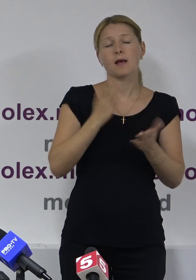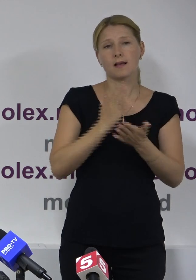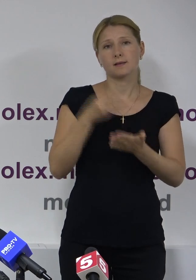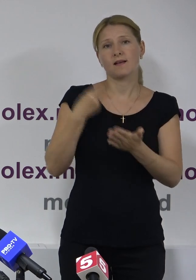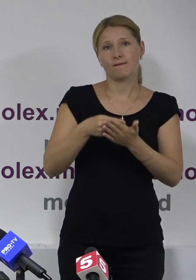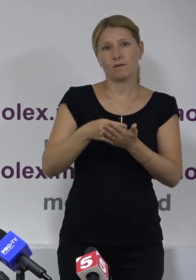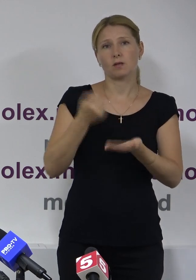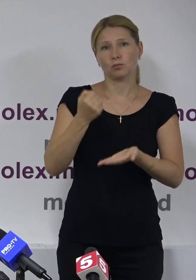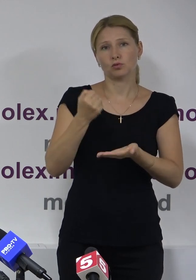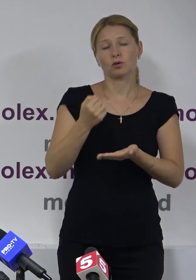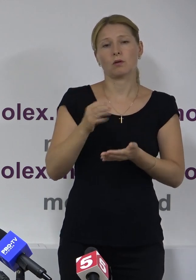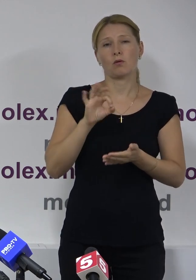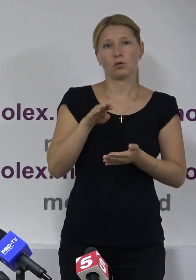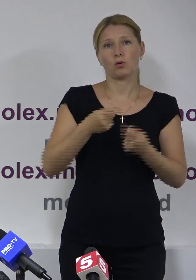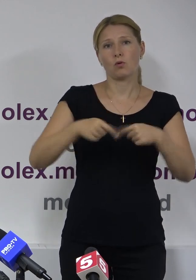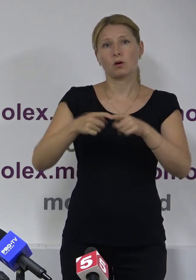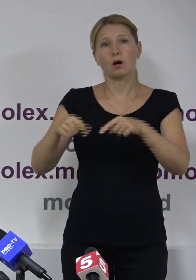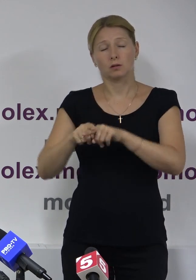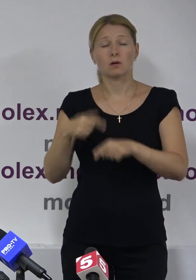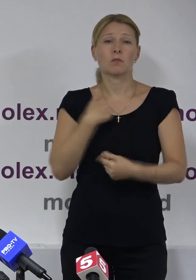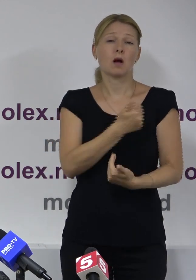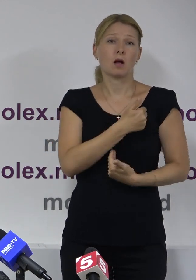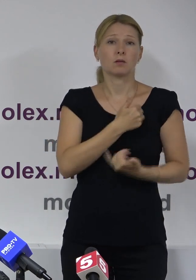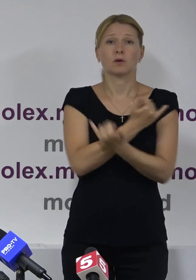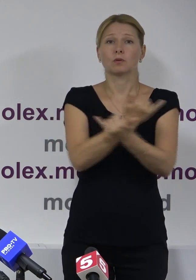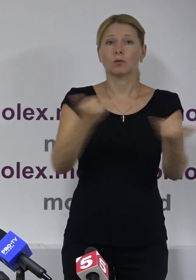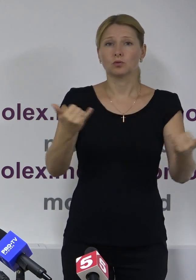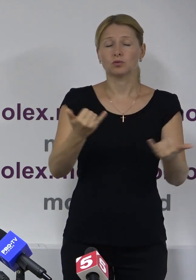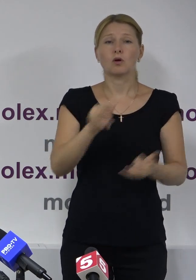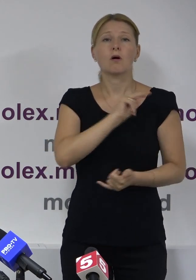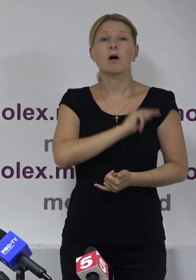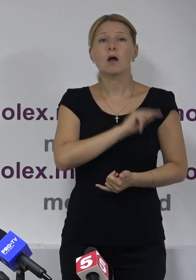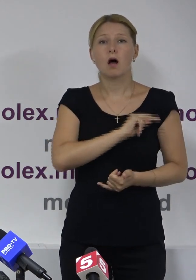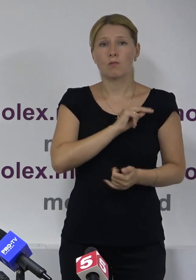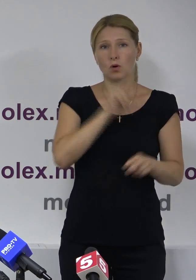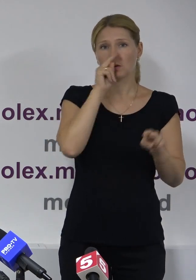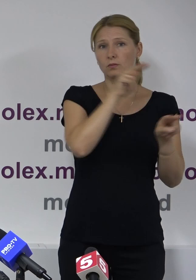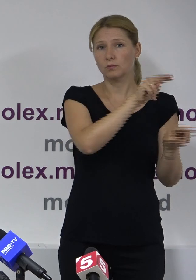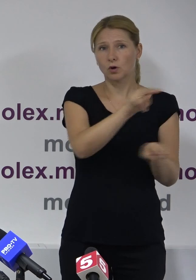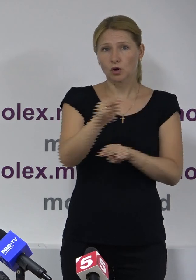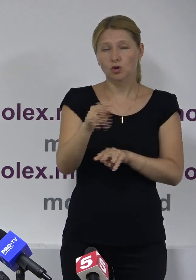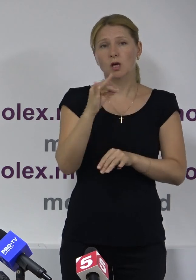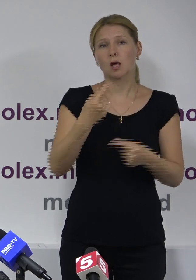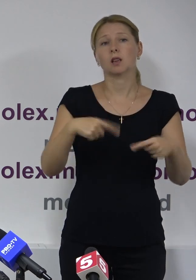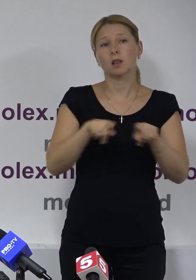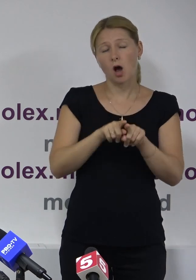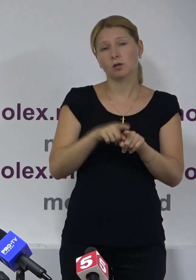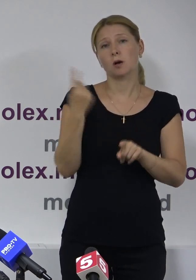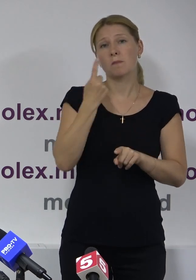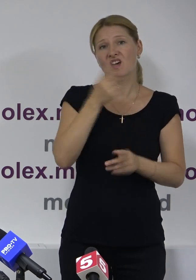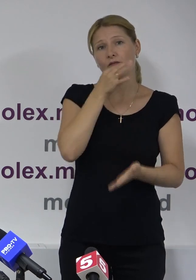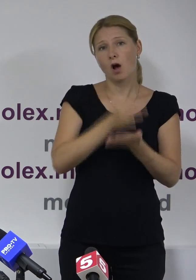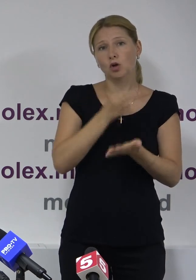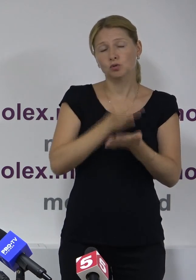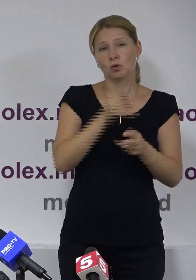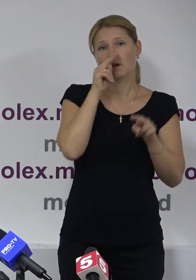cadrul acestei conferințe de presă, ne-am propus să prezentăm misiunea de observare, de asemenea să prezentăm și primul raport de